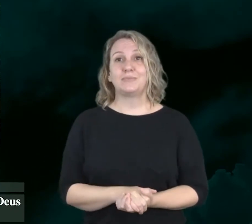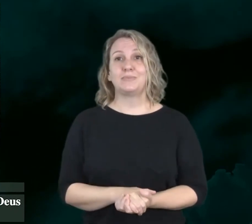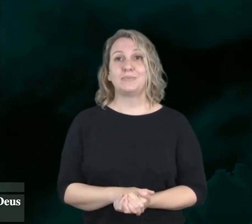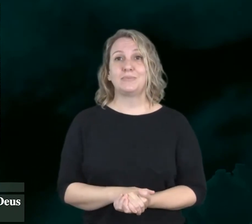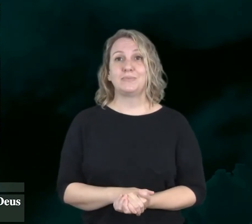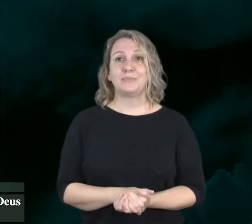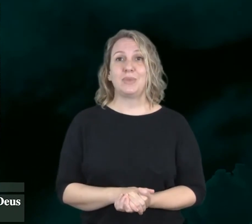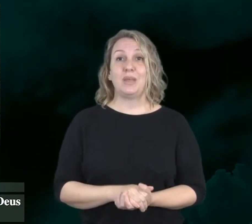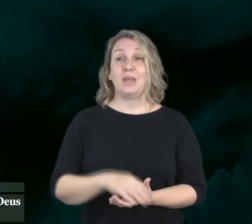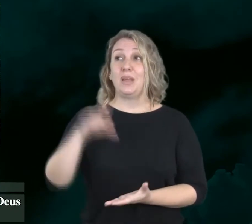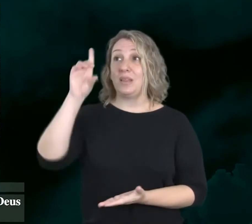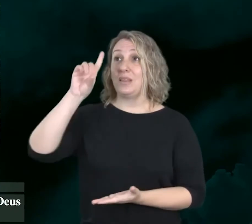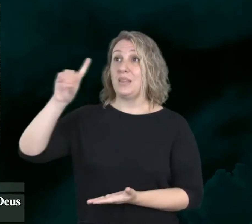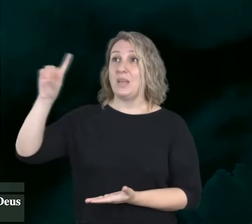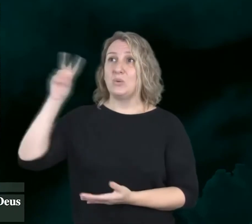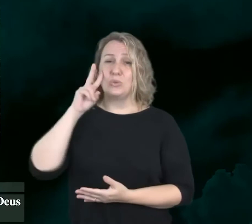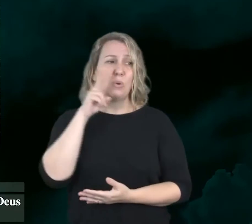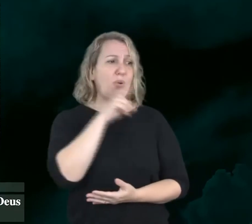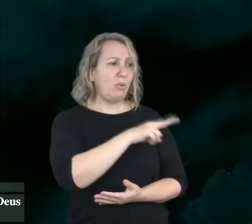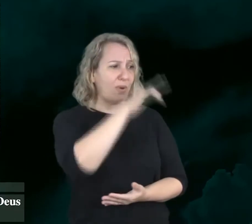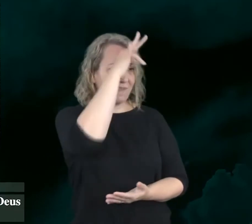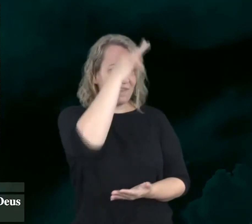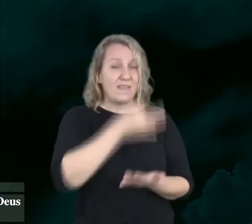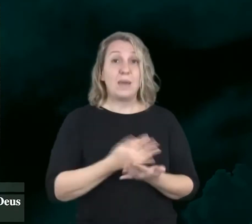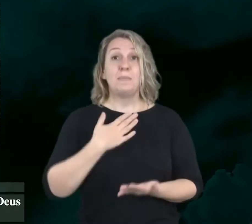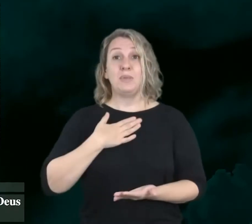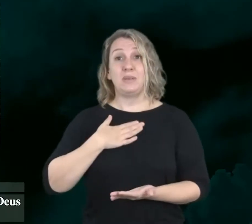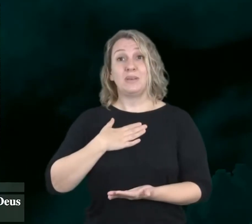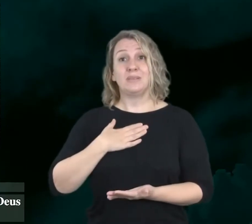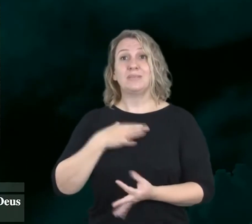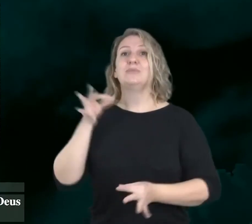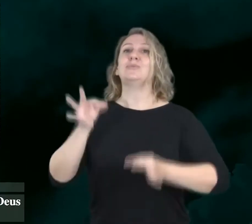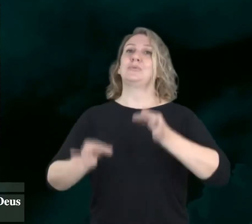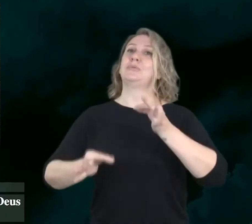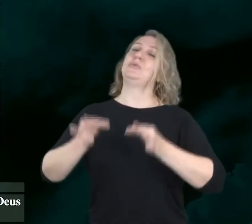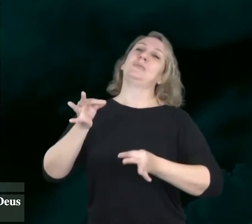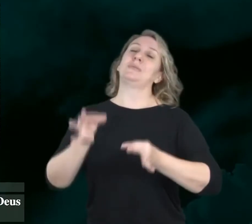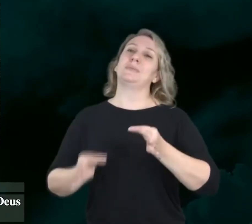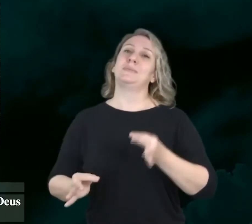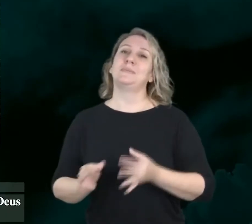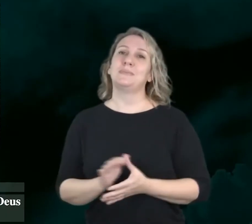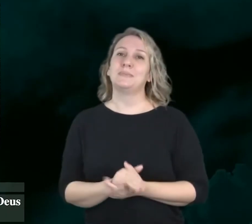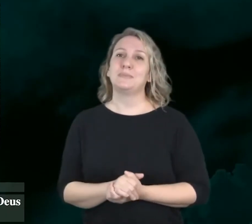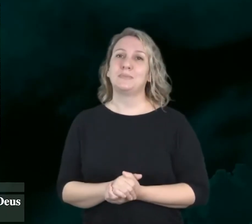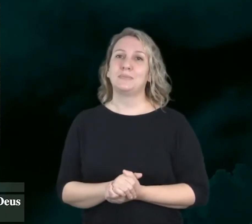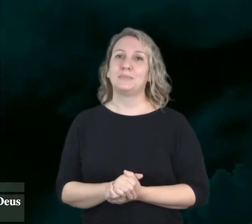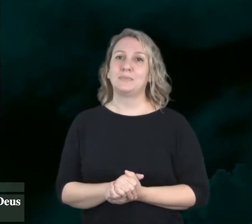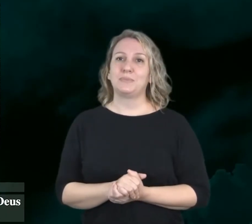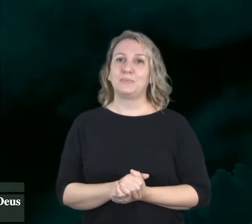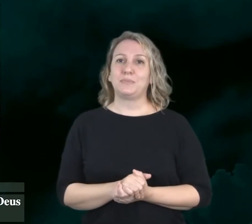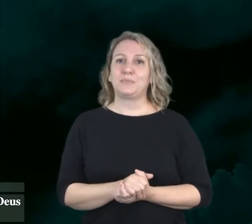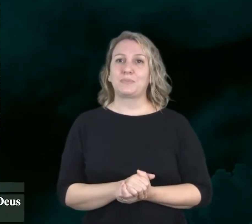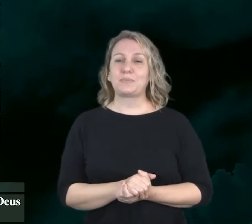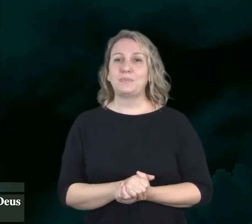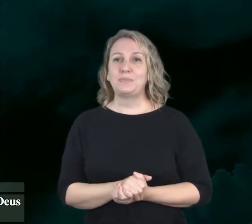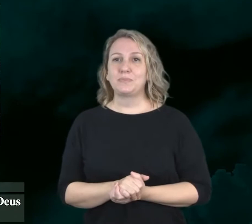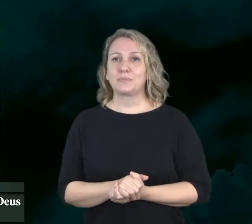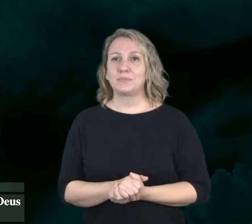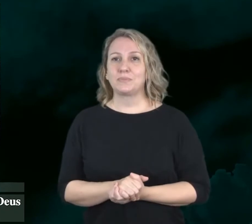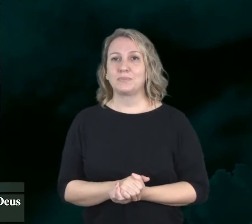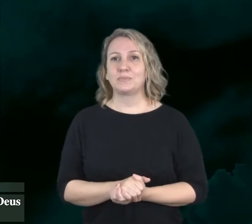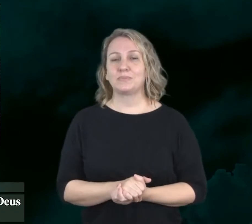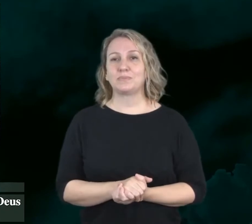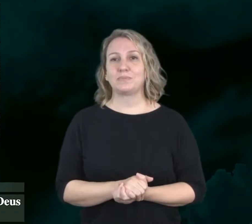né? Isso está em Romanos 4, de 3 a 5, não vou ter tempo de ler, e também versículo 24 a 25. Assim que nós